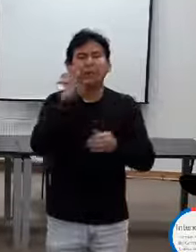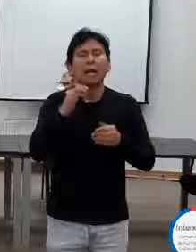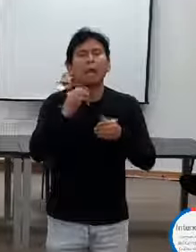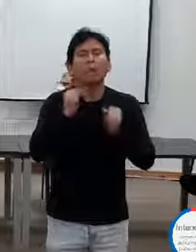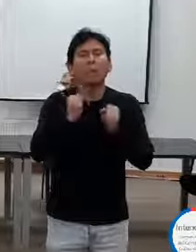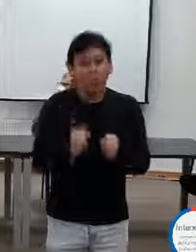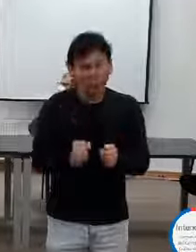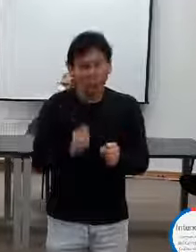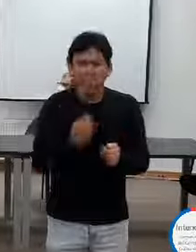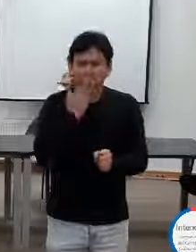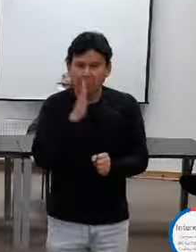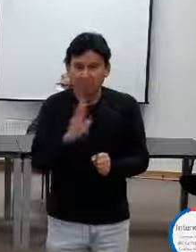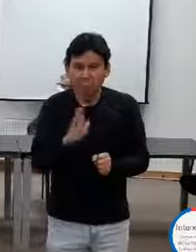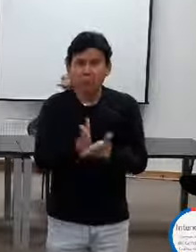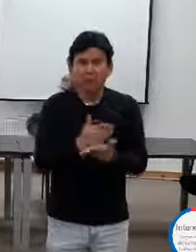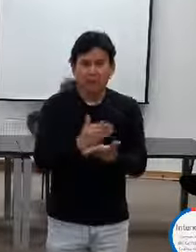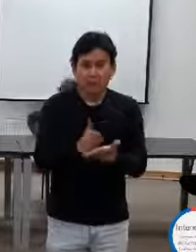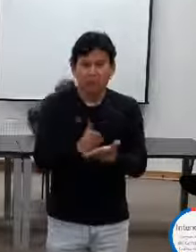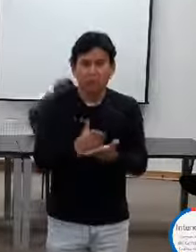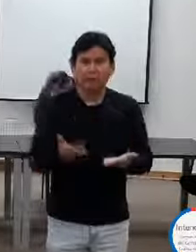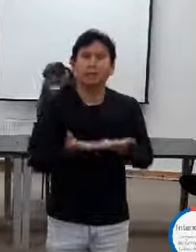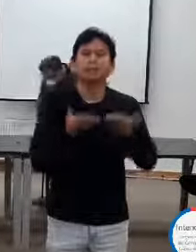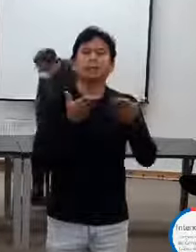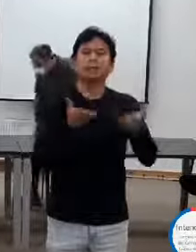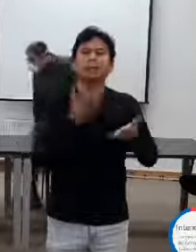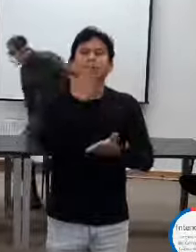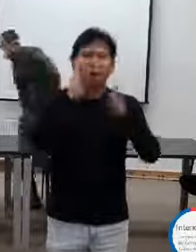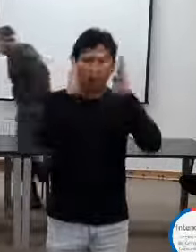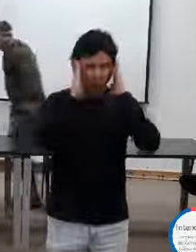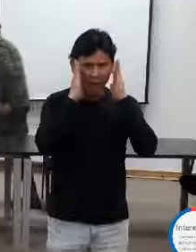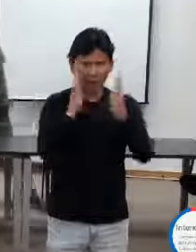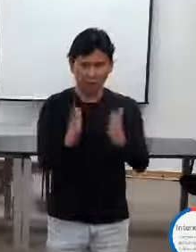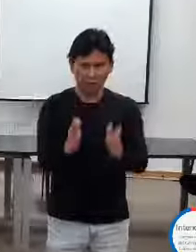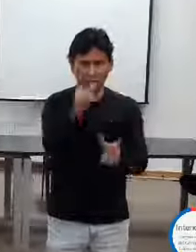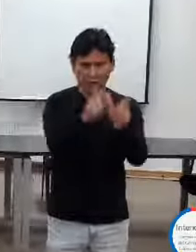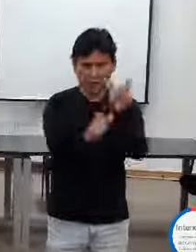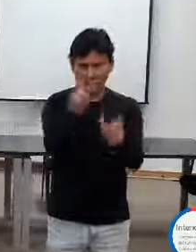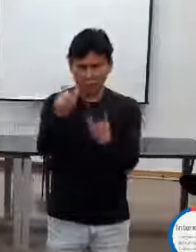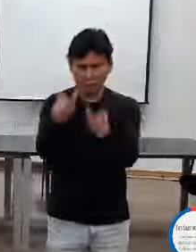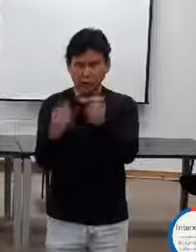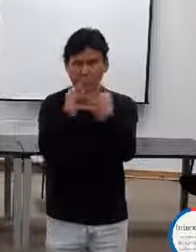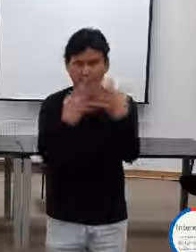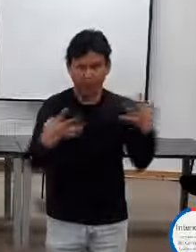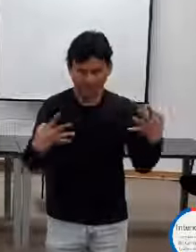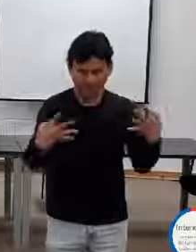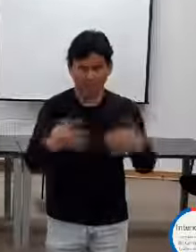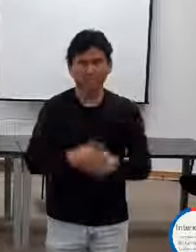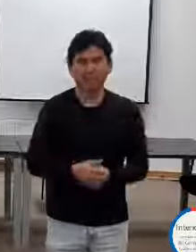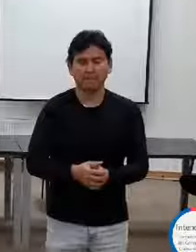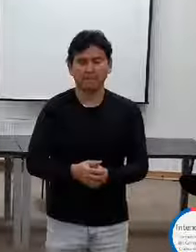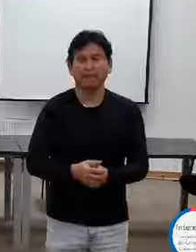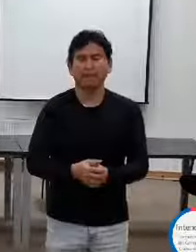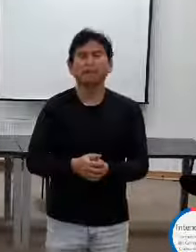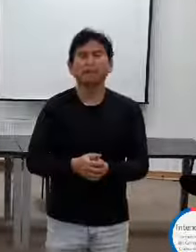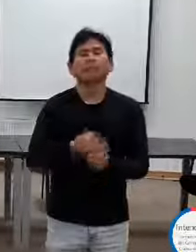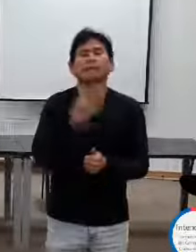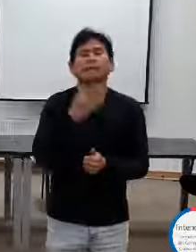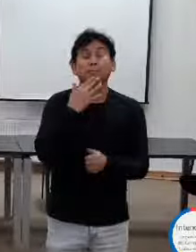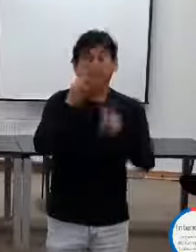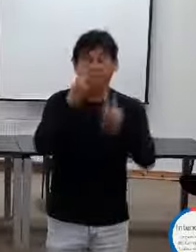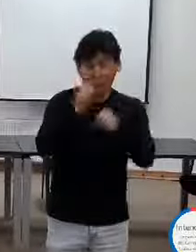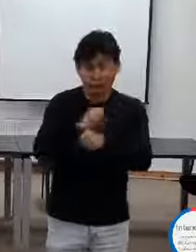poder estar mejor preparada y entregar una mejor atención a todos los usuarios de la red. No tan solo en términos de la